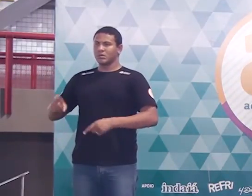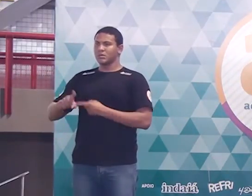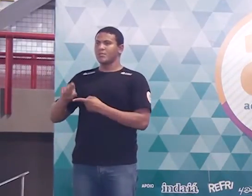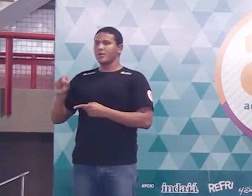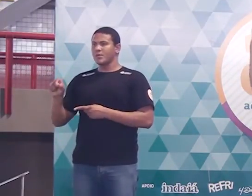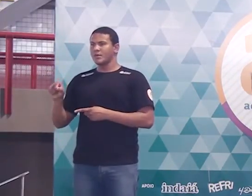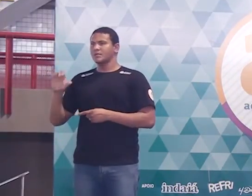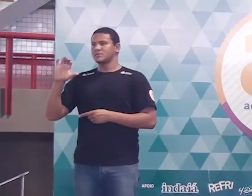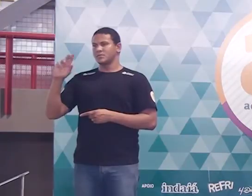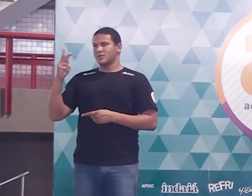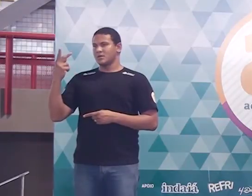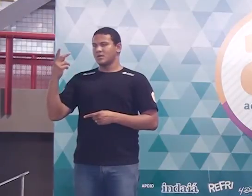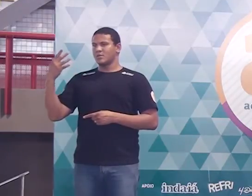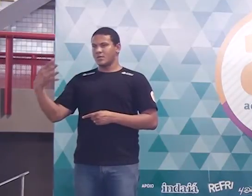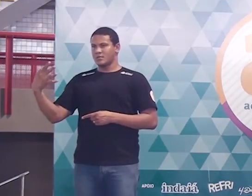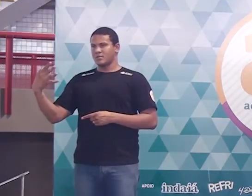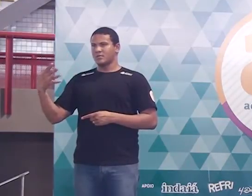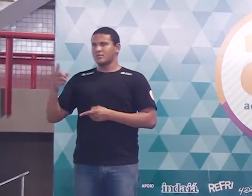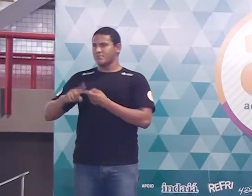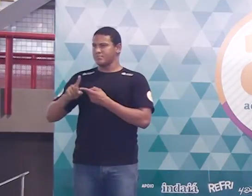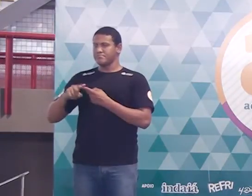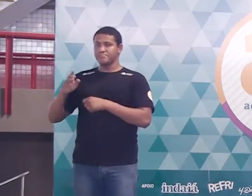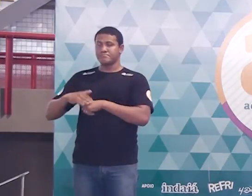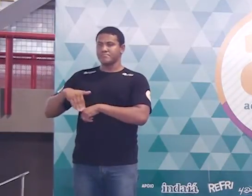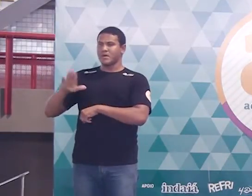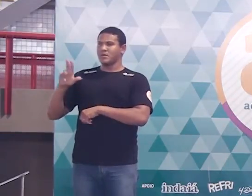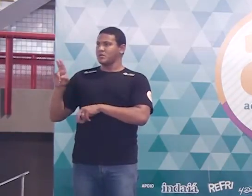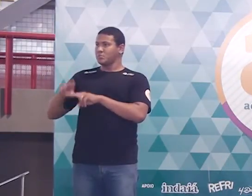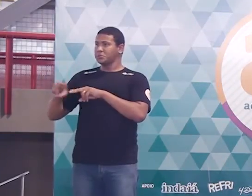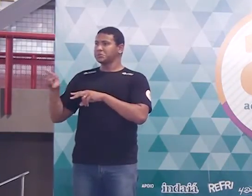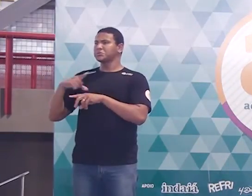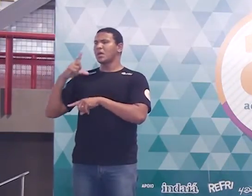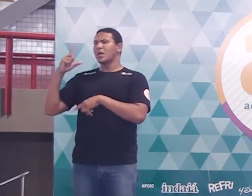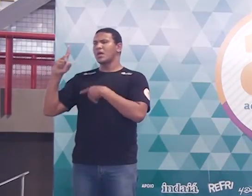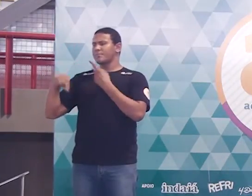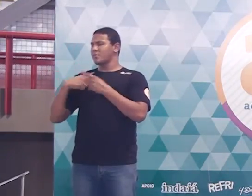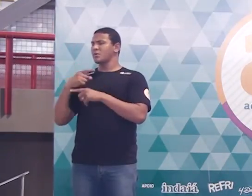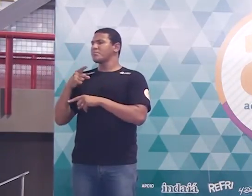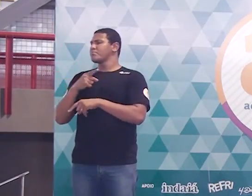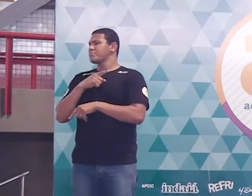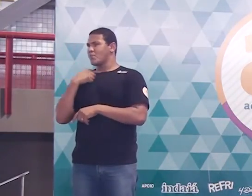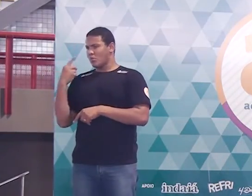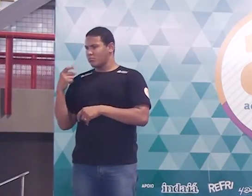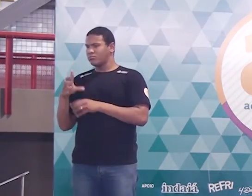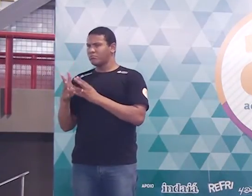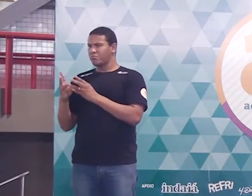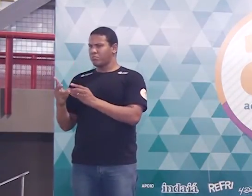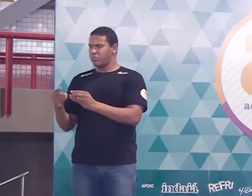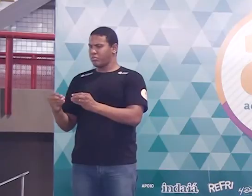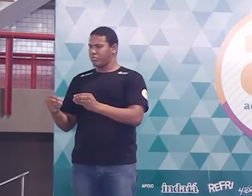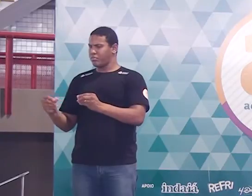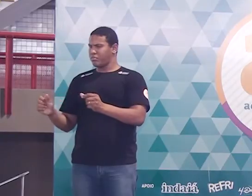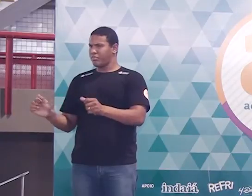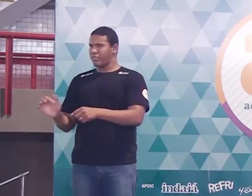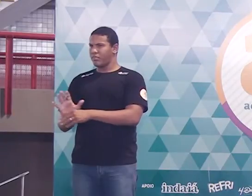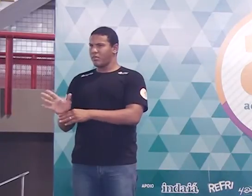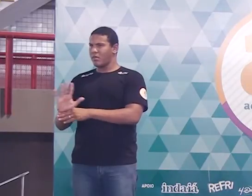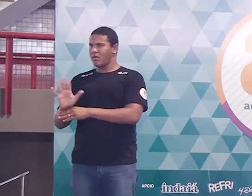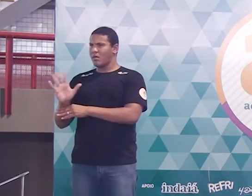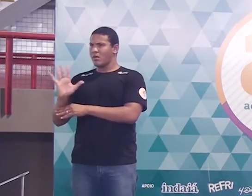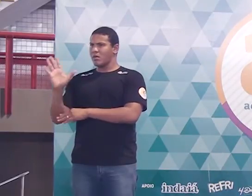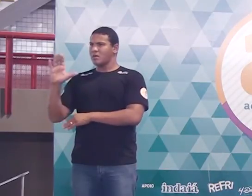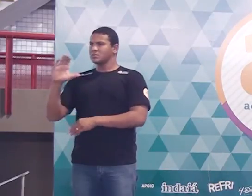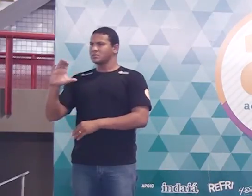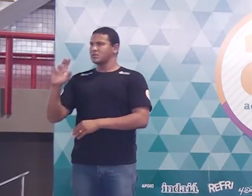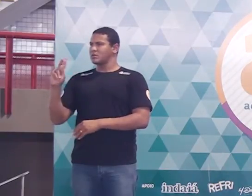quê? CH4. A decomposição, ela sempre contribuiu para liberar CH4, sempre. A questão é que a